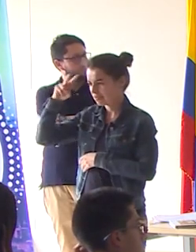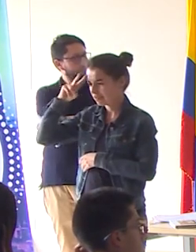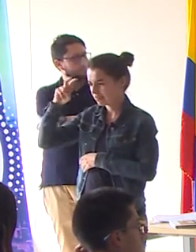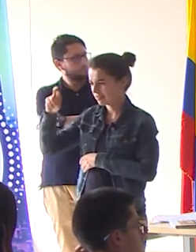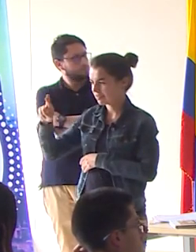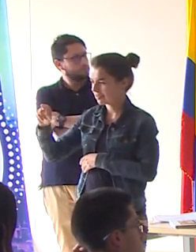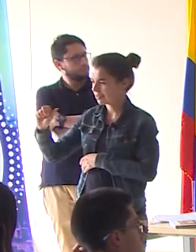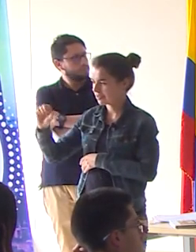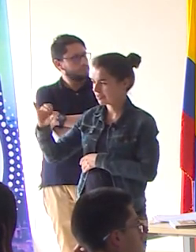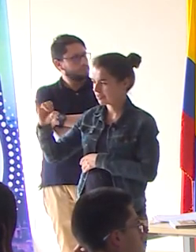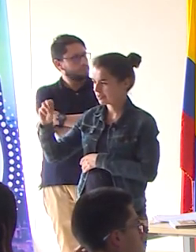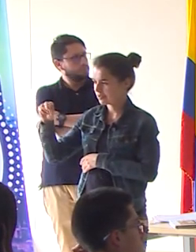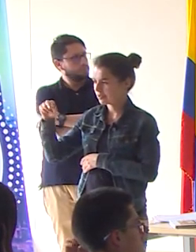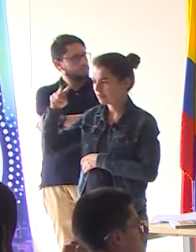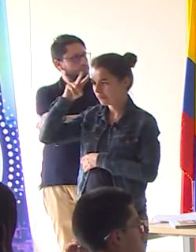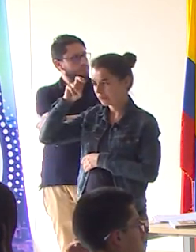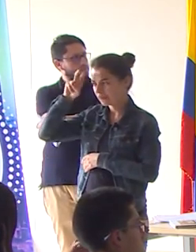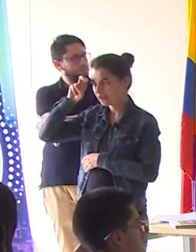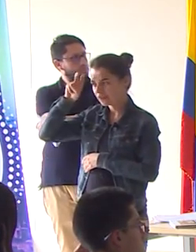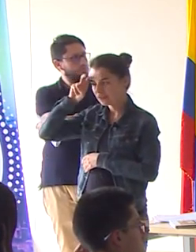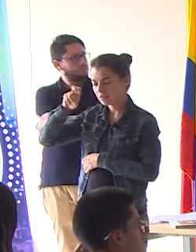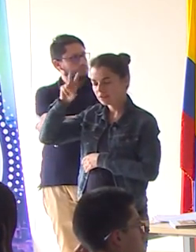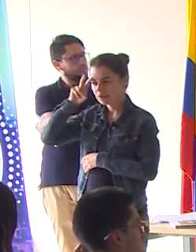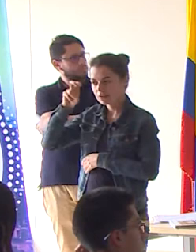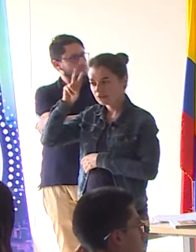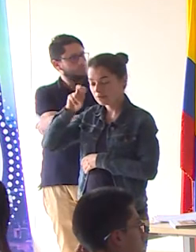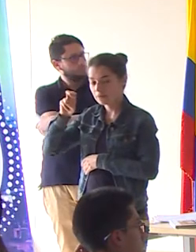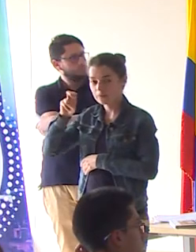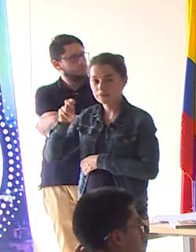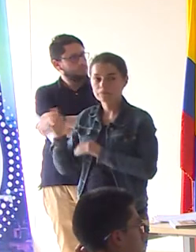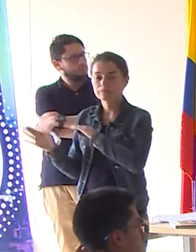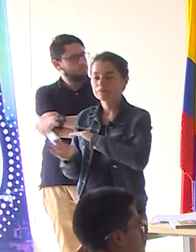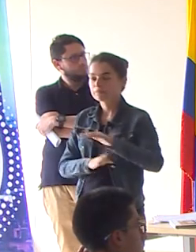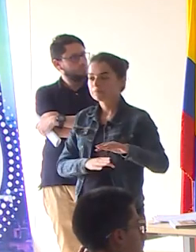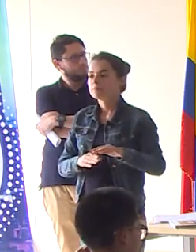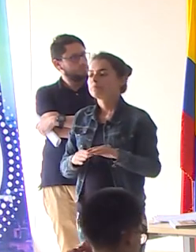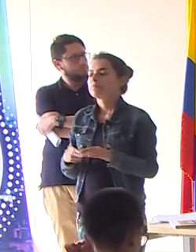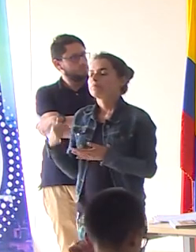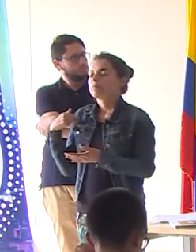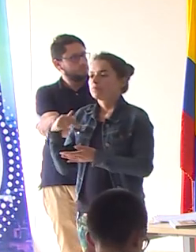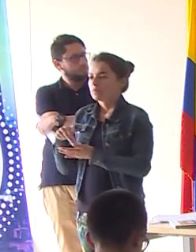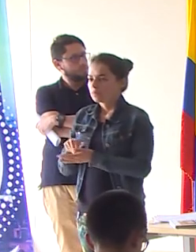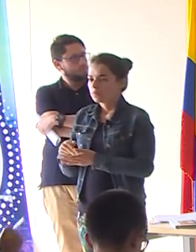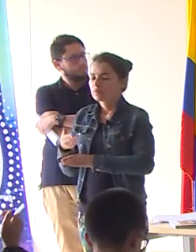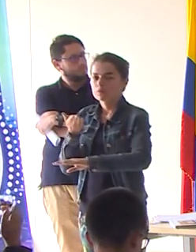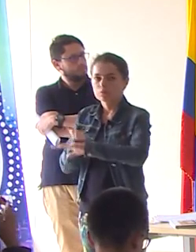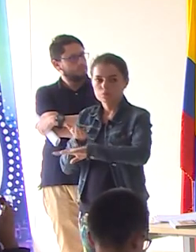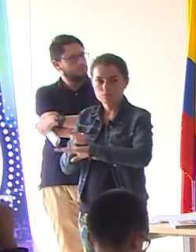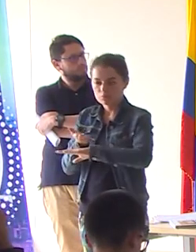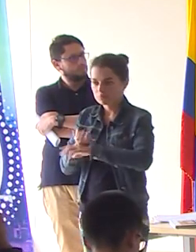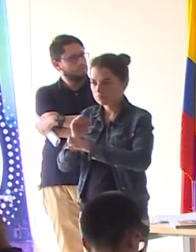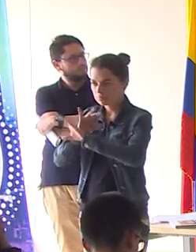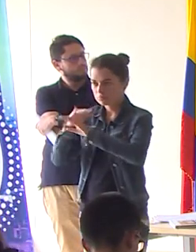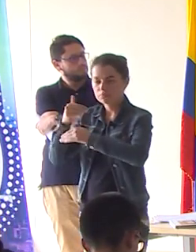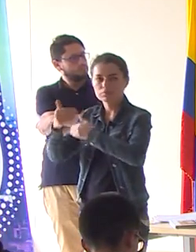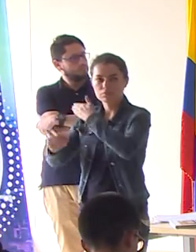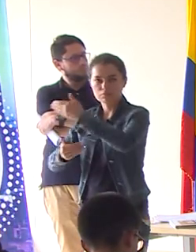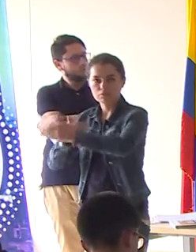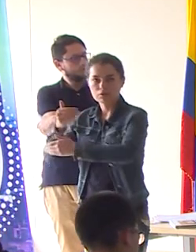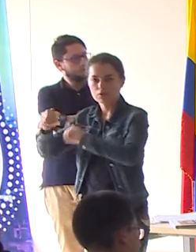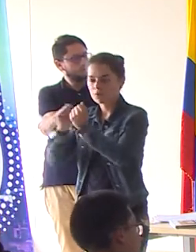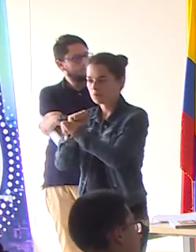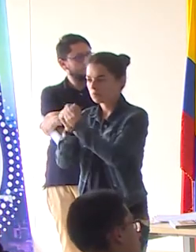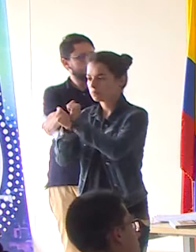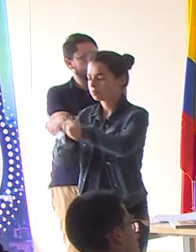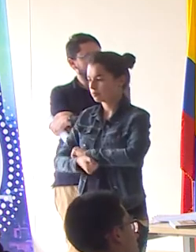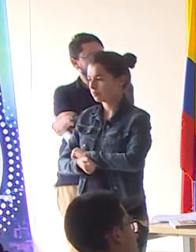decentes entonces en propuesta también en procesos que han tratado de transformar